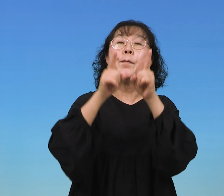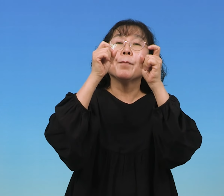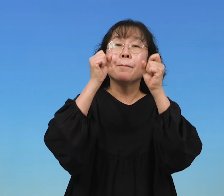함께하시네. 좁은 길을